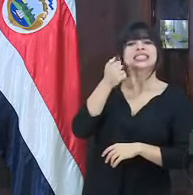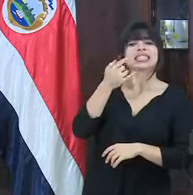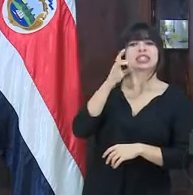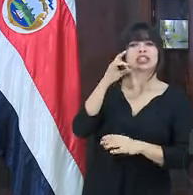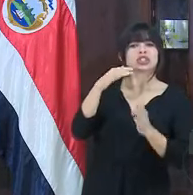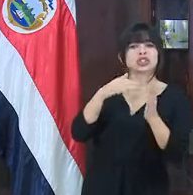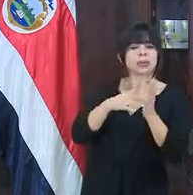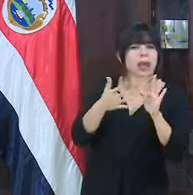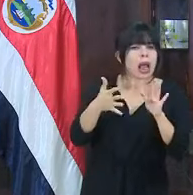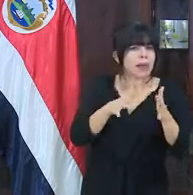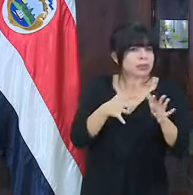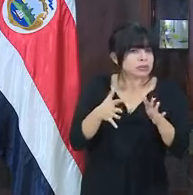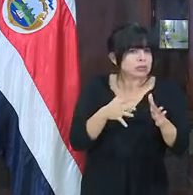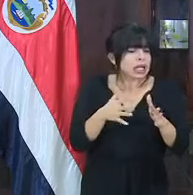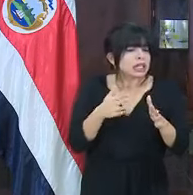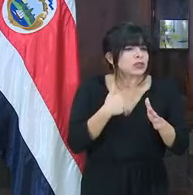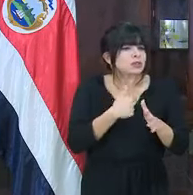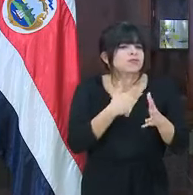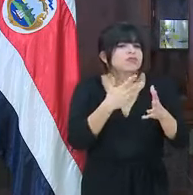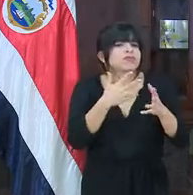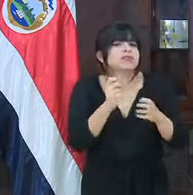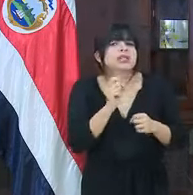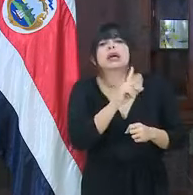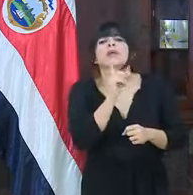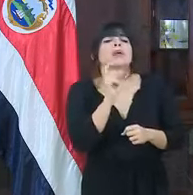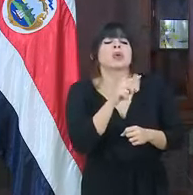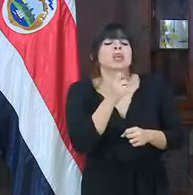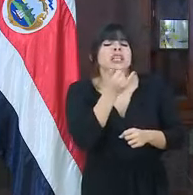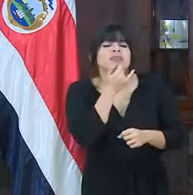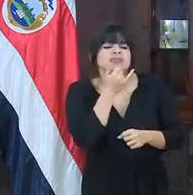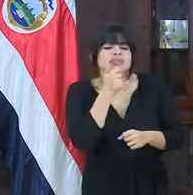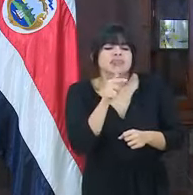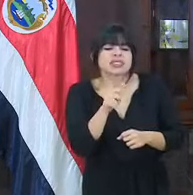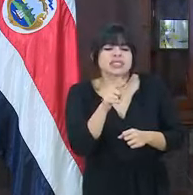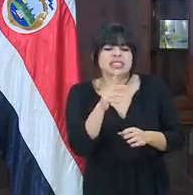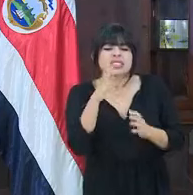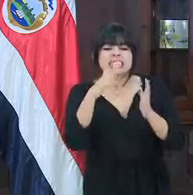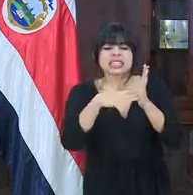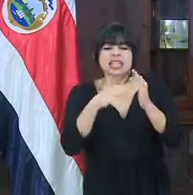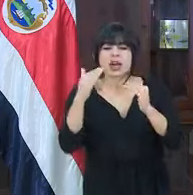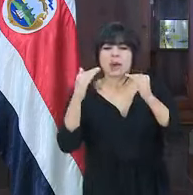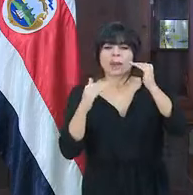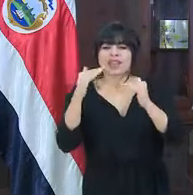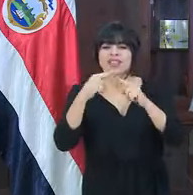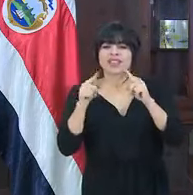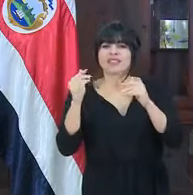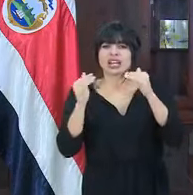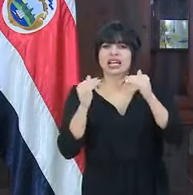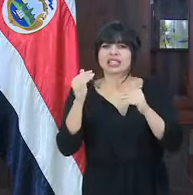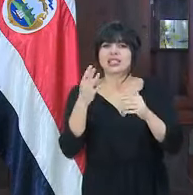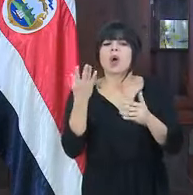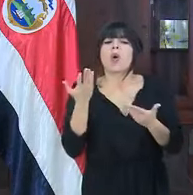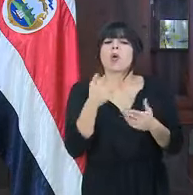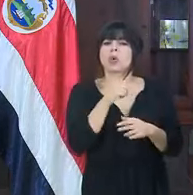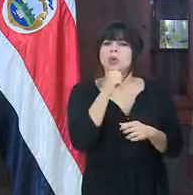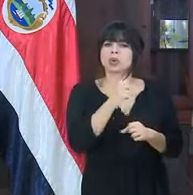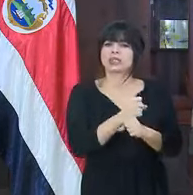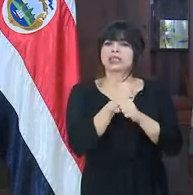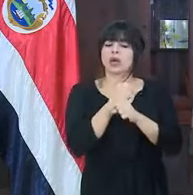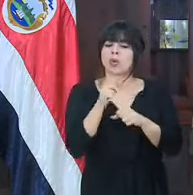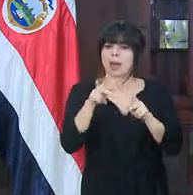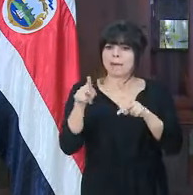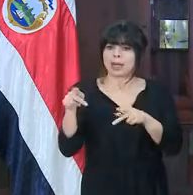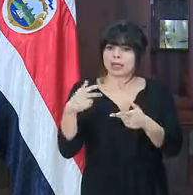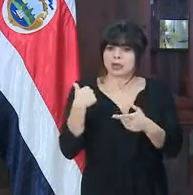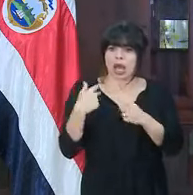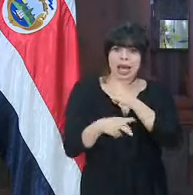18.000 aproximadamente. Quería consultarles qué ha pasado con estos 5.000 restantes y cómo se aseguran de que son personas con